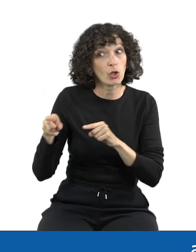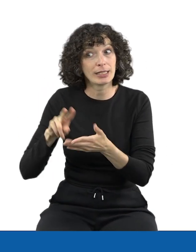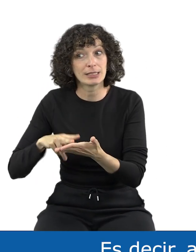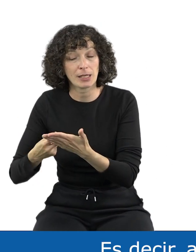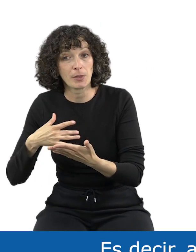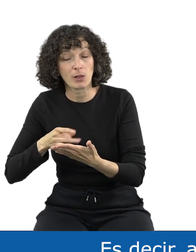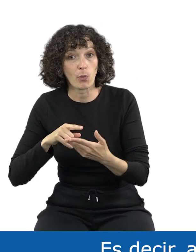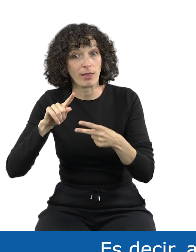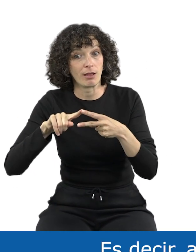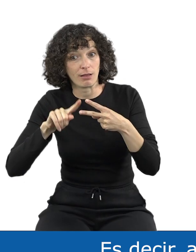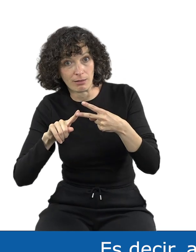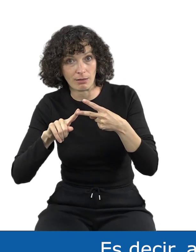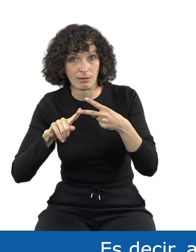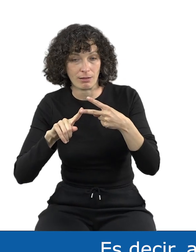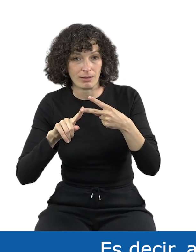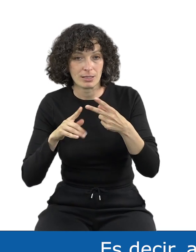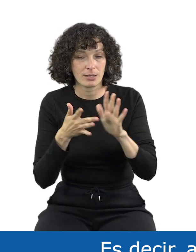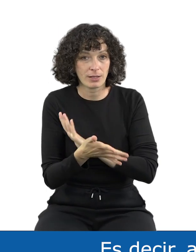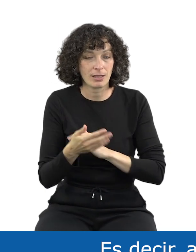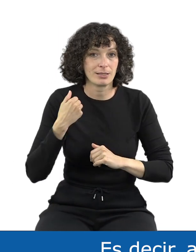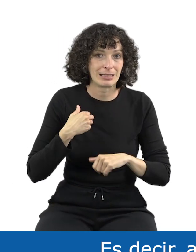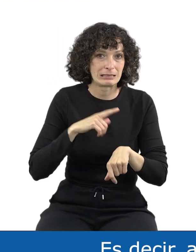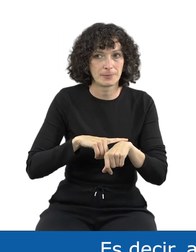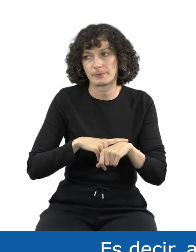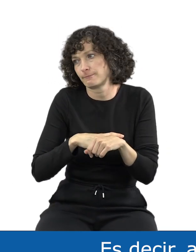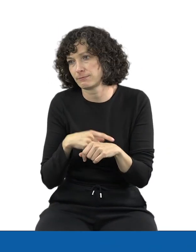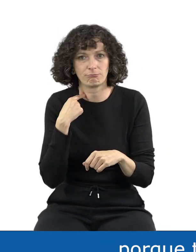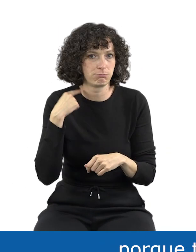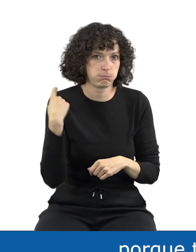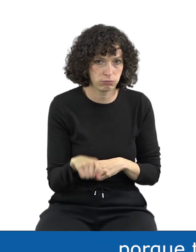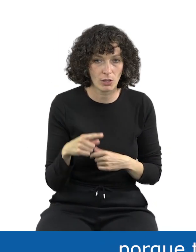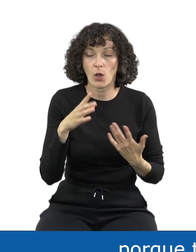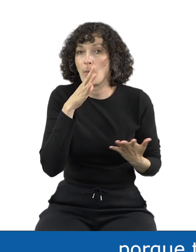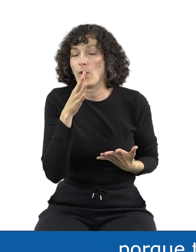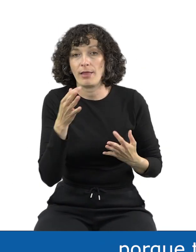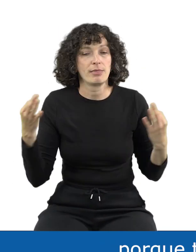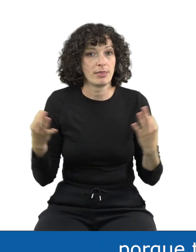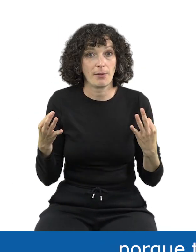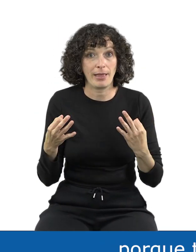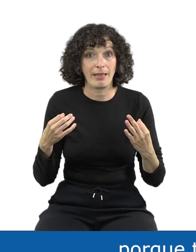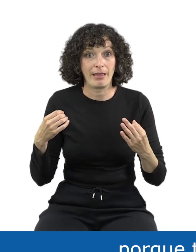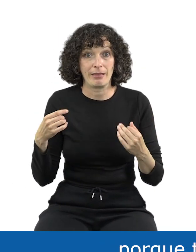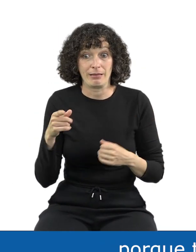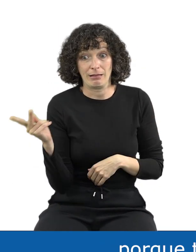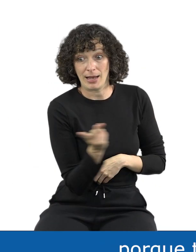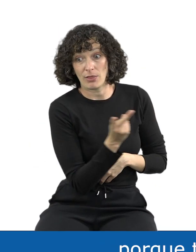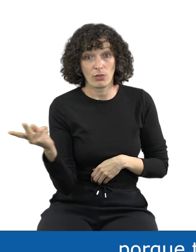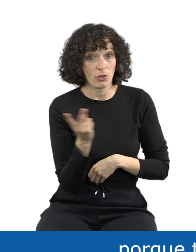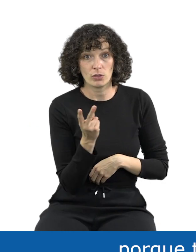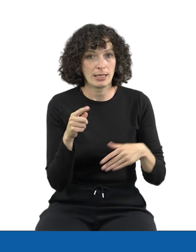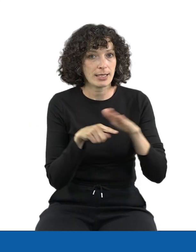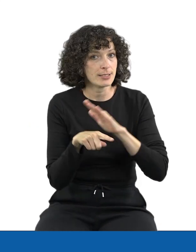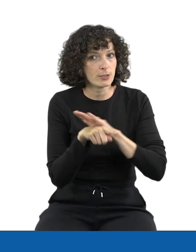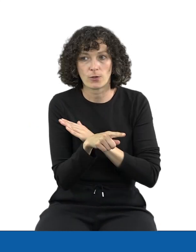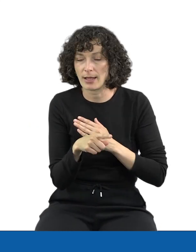Es decir, ahí ya tiene que estar con esa pérdida de tiempo, ¿no? Porque tiene que gestionar esas dos